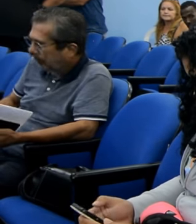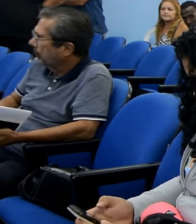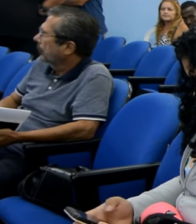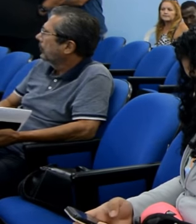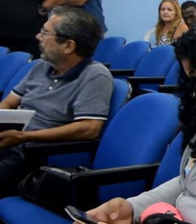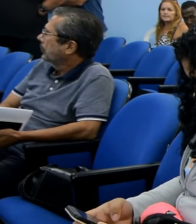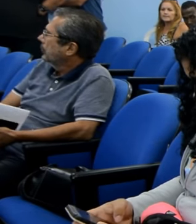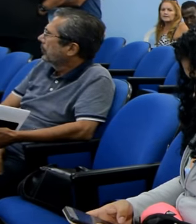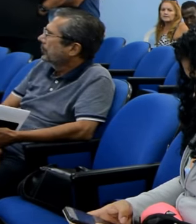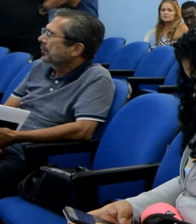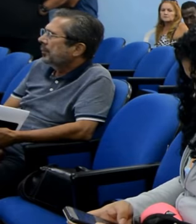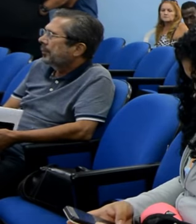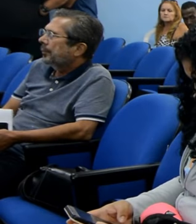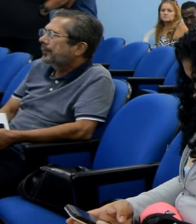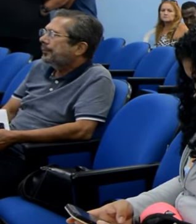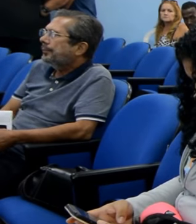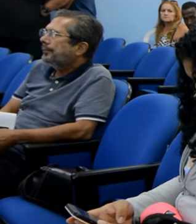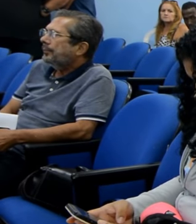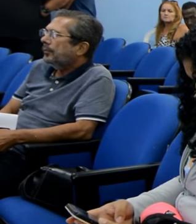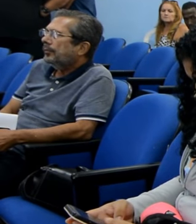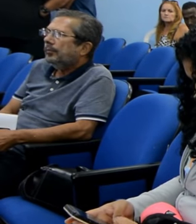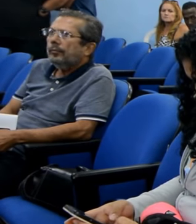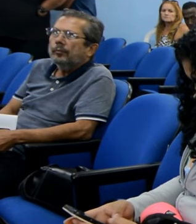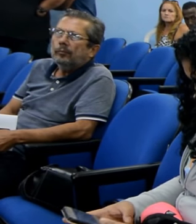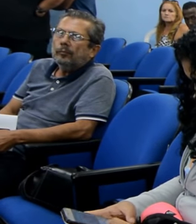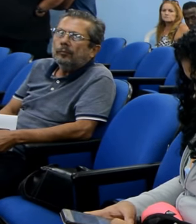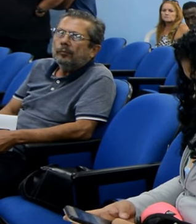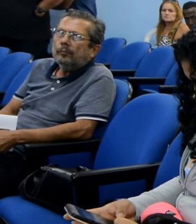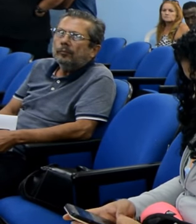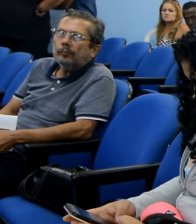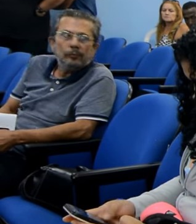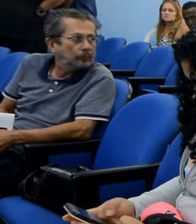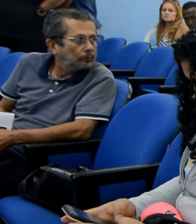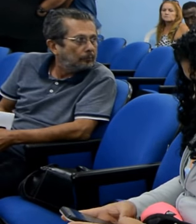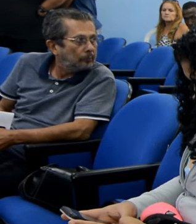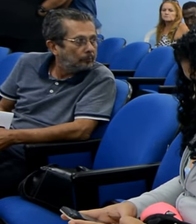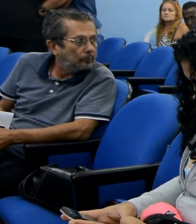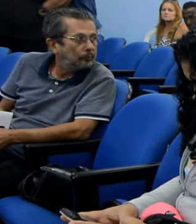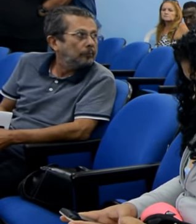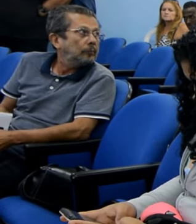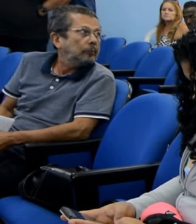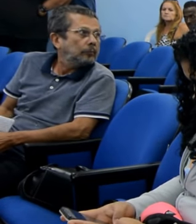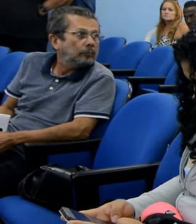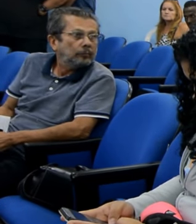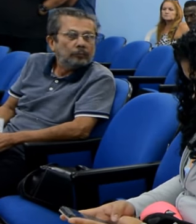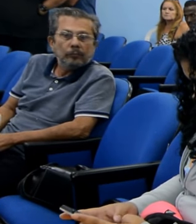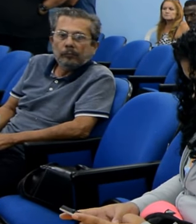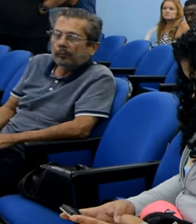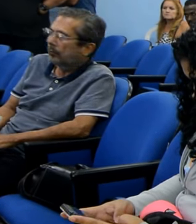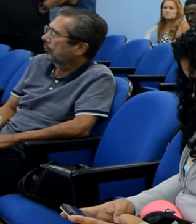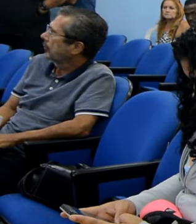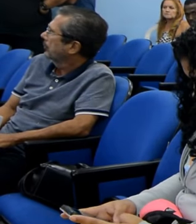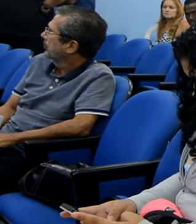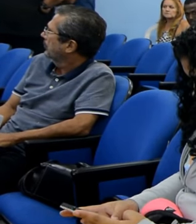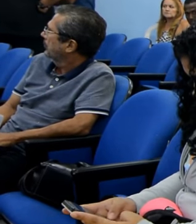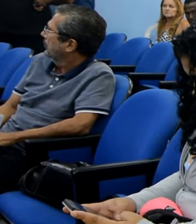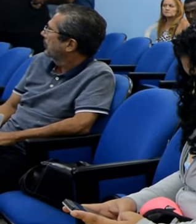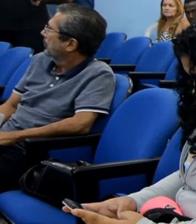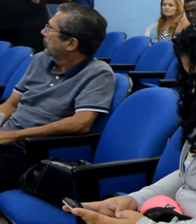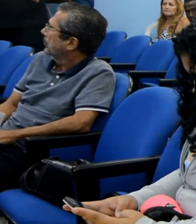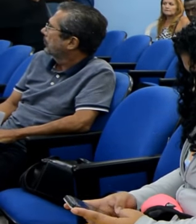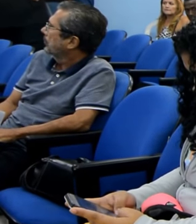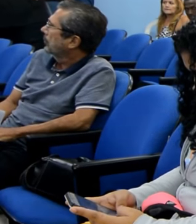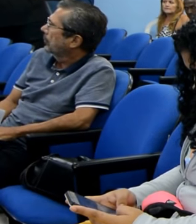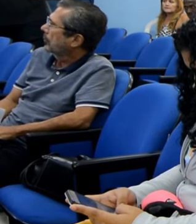positiva para que esses planos e esses planejamentos nos contemplem. Uma outra questão que eu queria colocar é